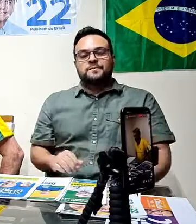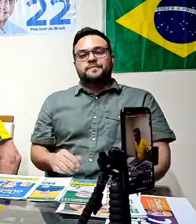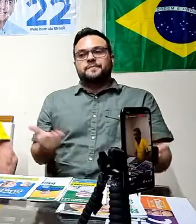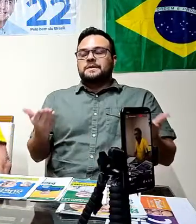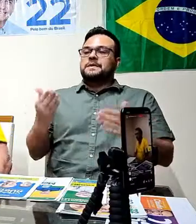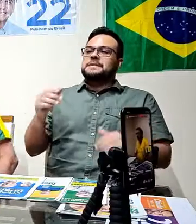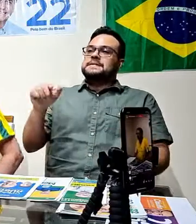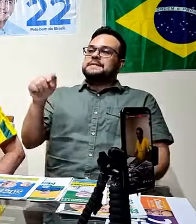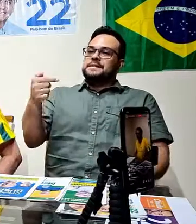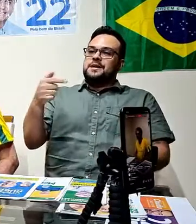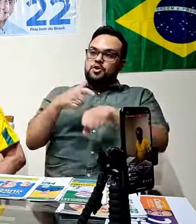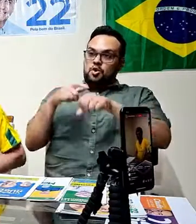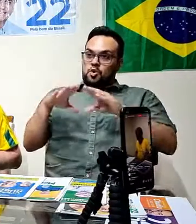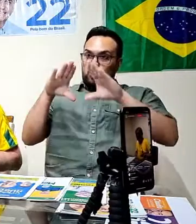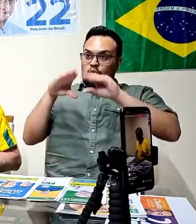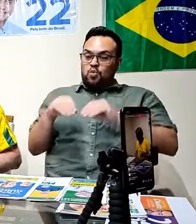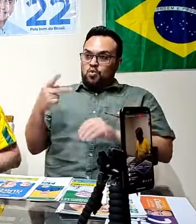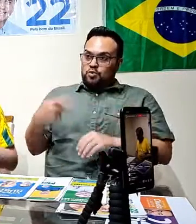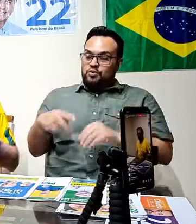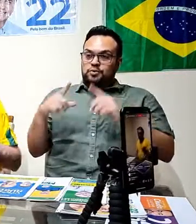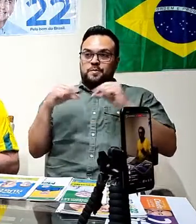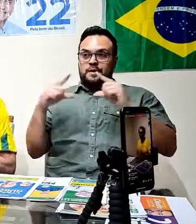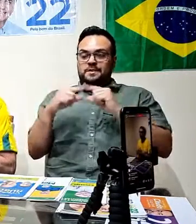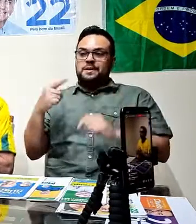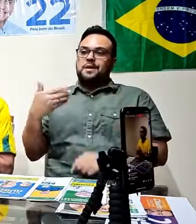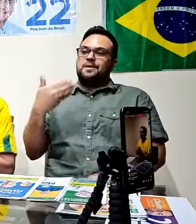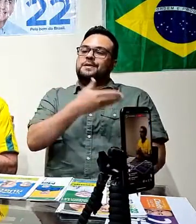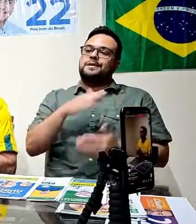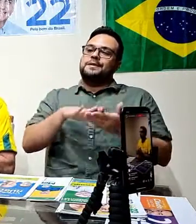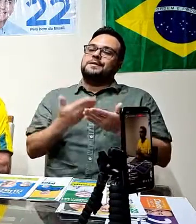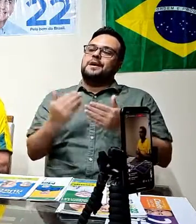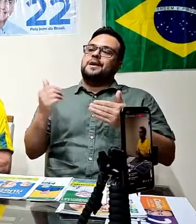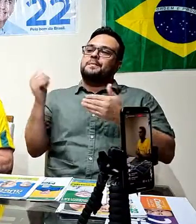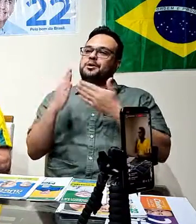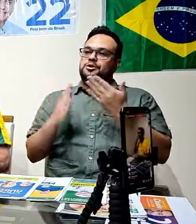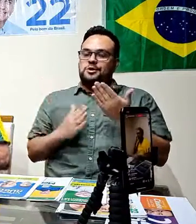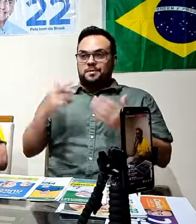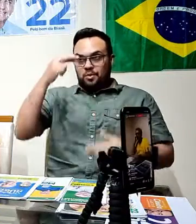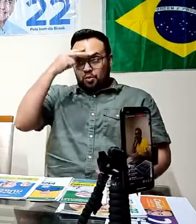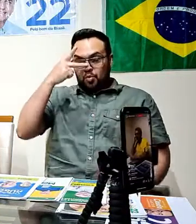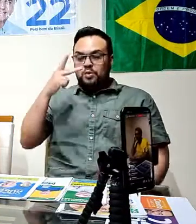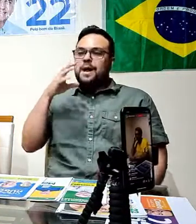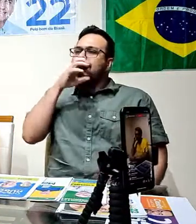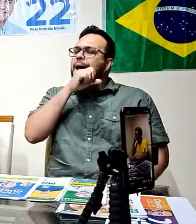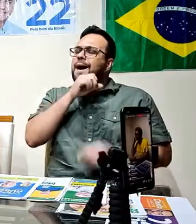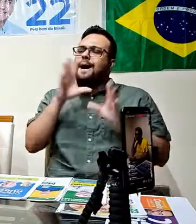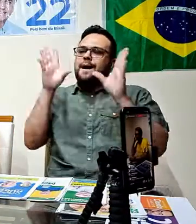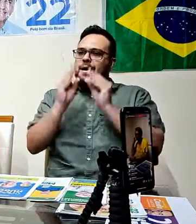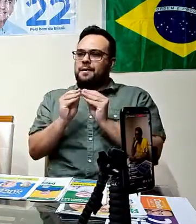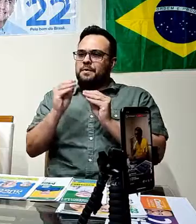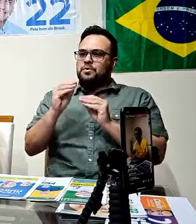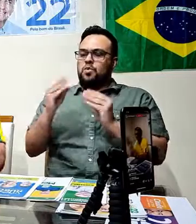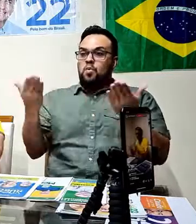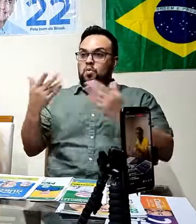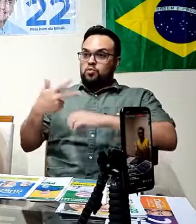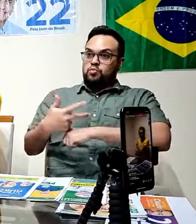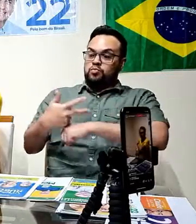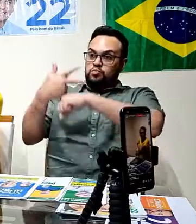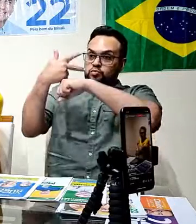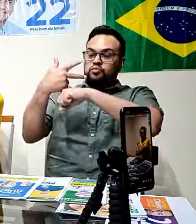19 horas, Brasília. Aqui é o nosso intérprete Lucas. É uma live bastante rápida, né?